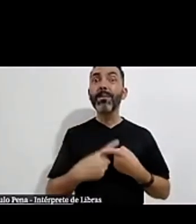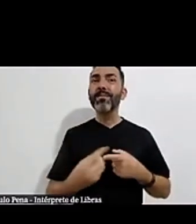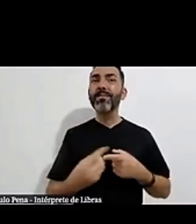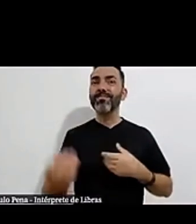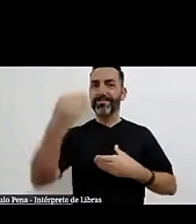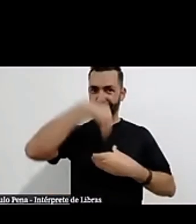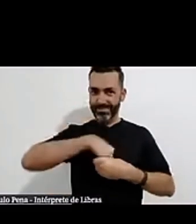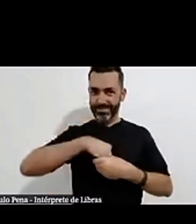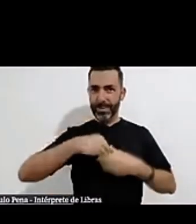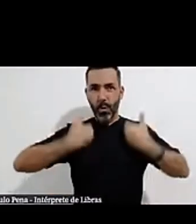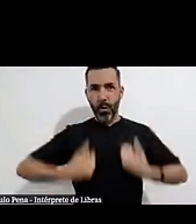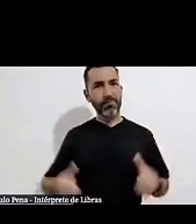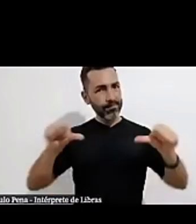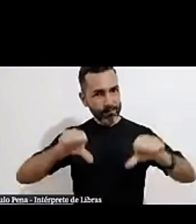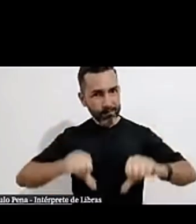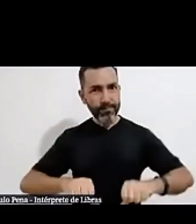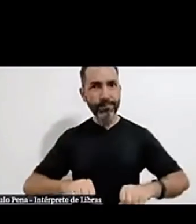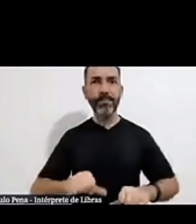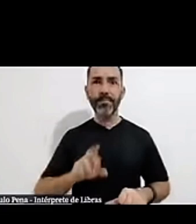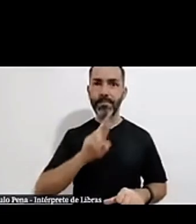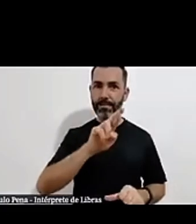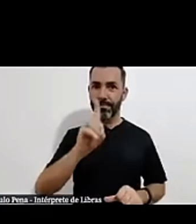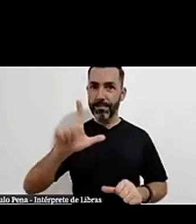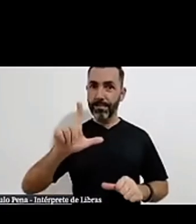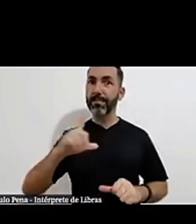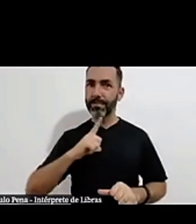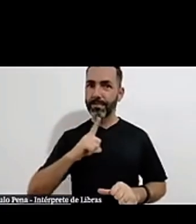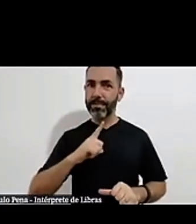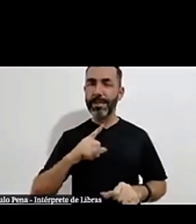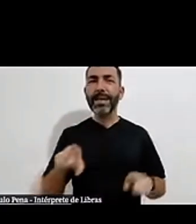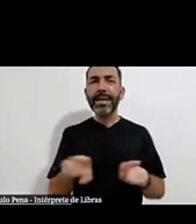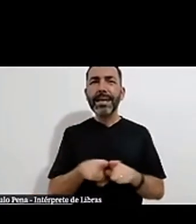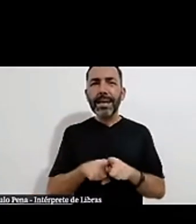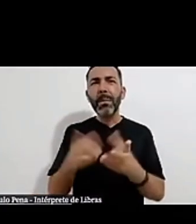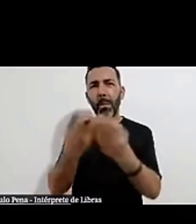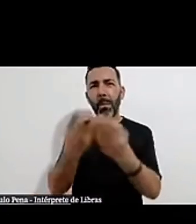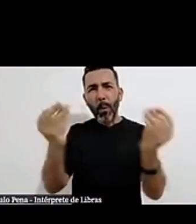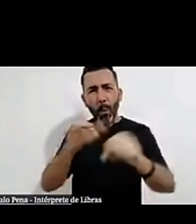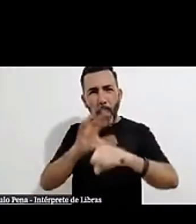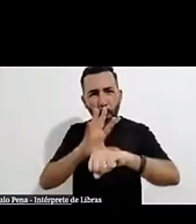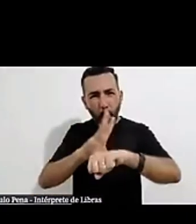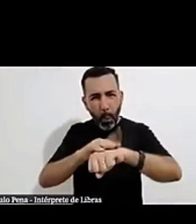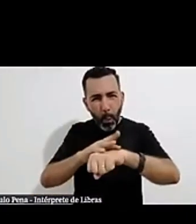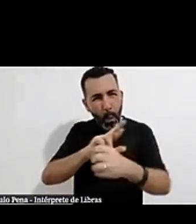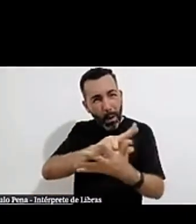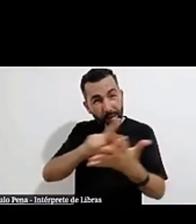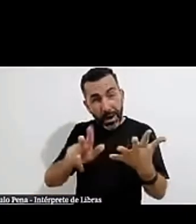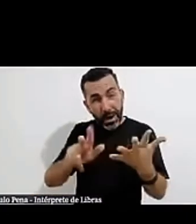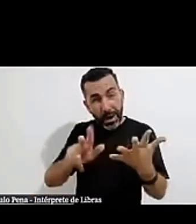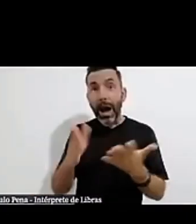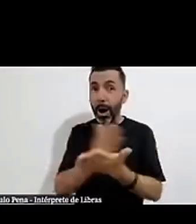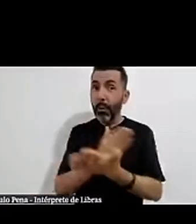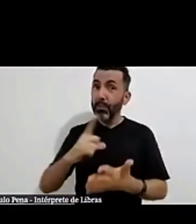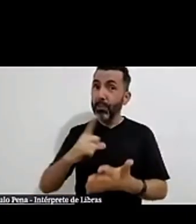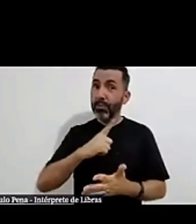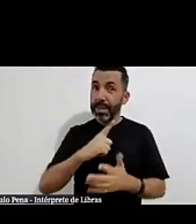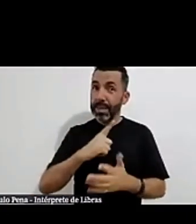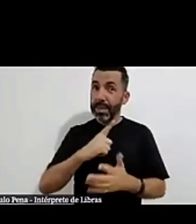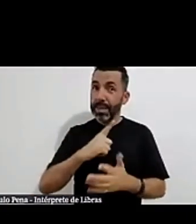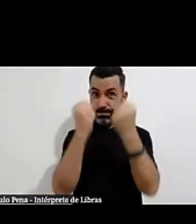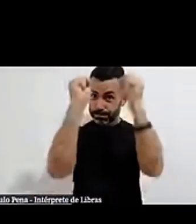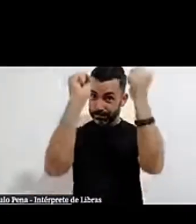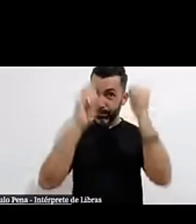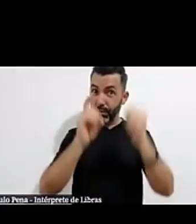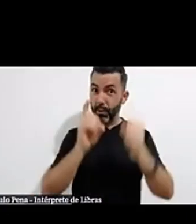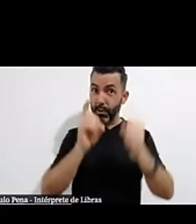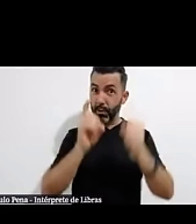de várias doenças crônicas. E a maioria das pessoas, quando estão doentes, estão com estresse oxidativo. Ok?